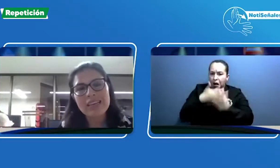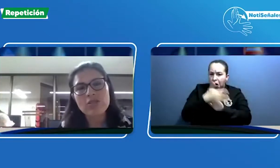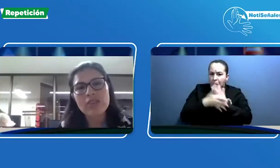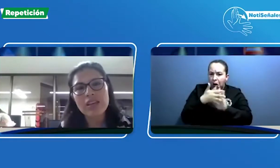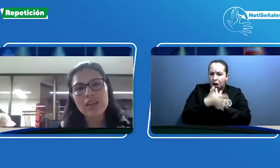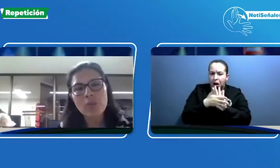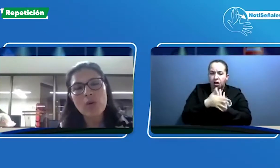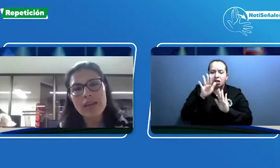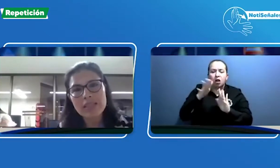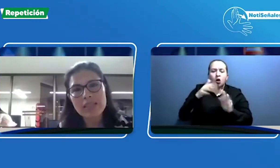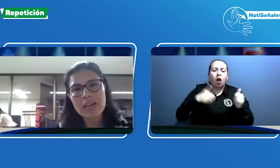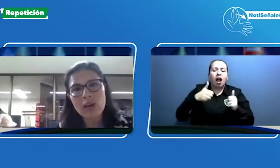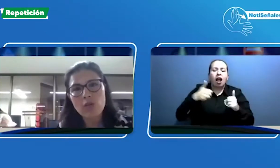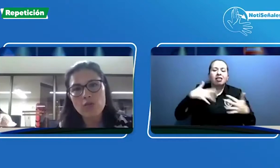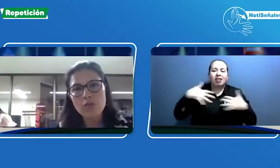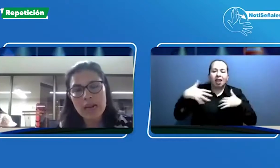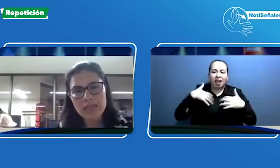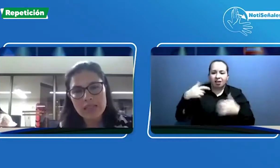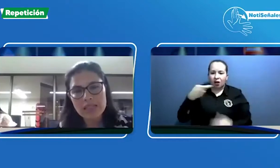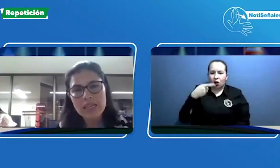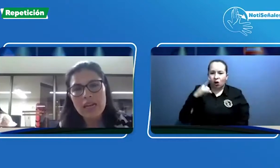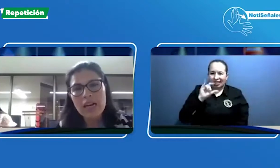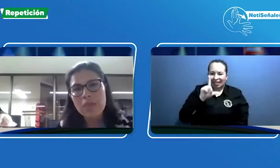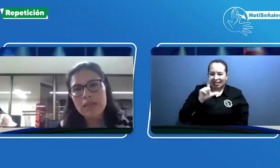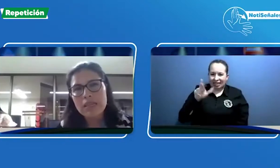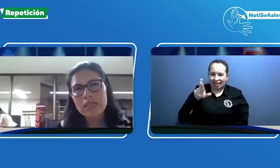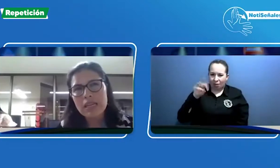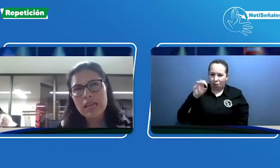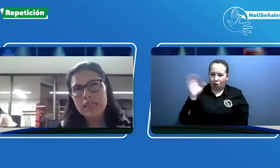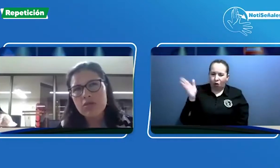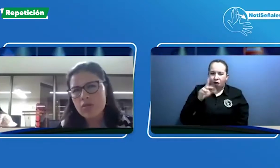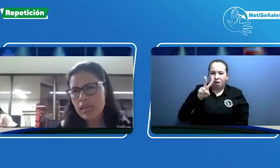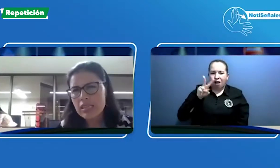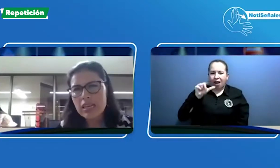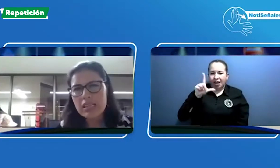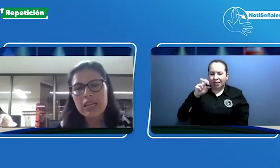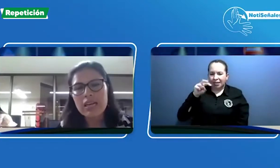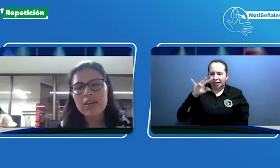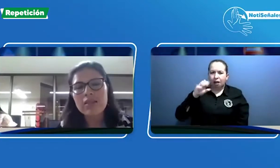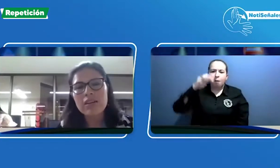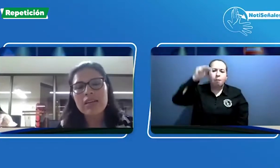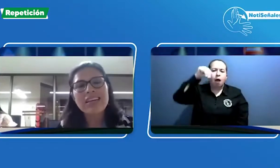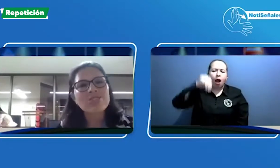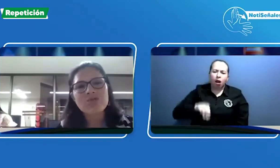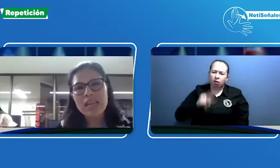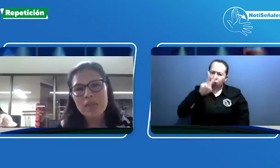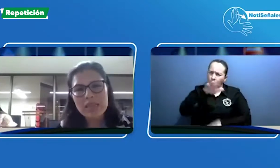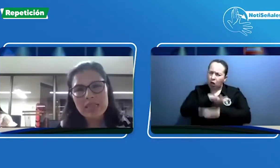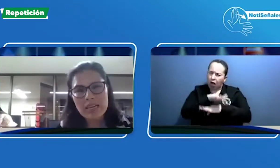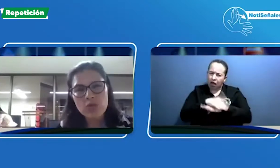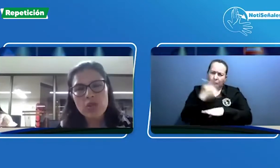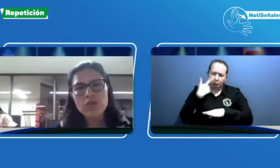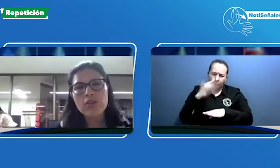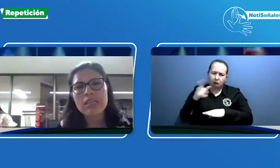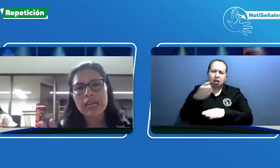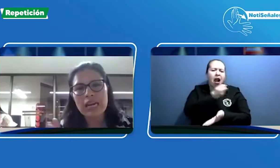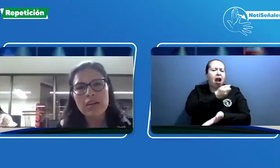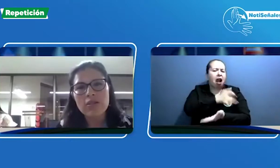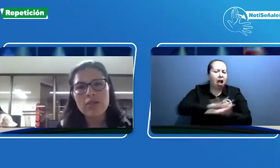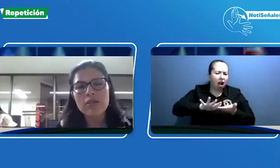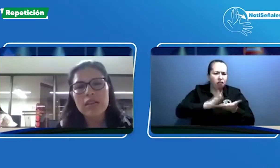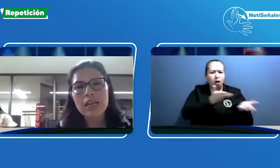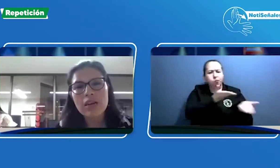el Teatro Guillermo Valencia los martes, a partir de las 2 de la tarde, creo, que es totalmente gratuito y